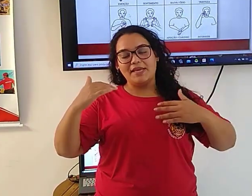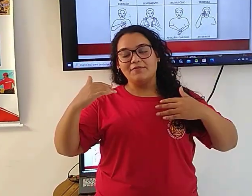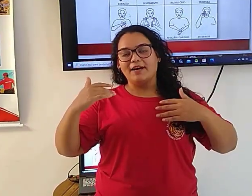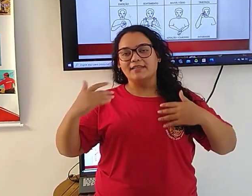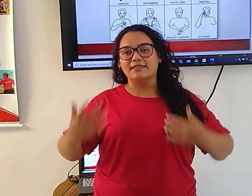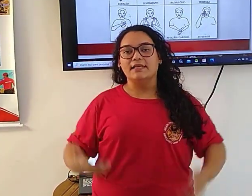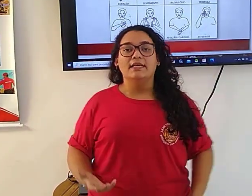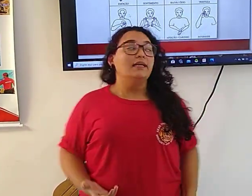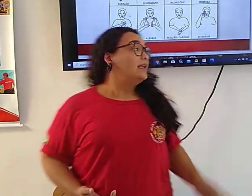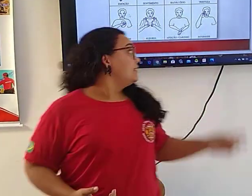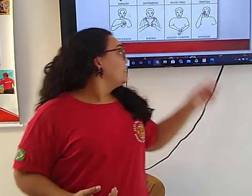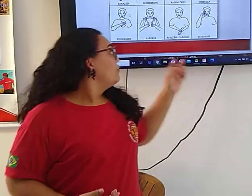face. Então,